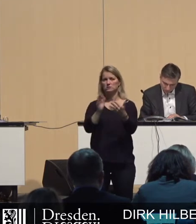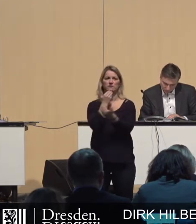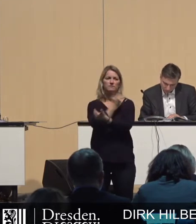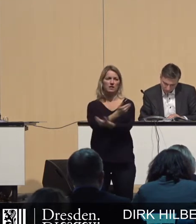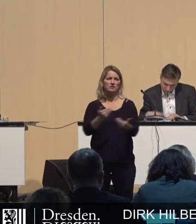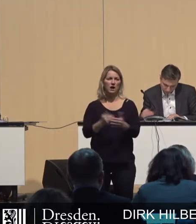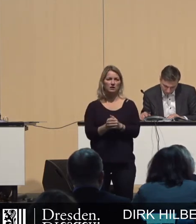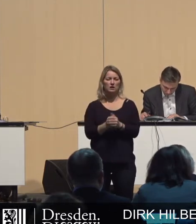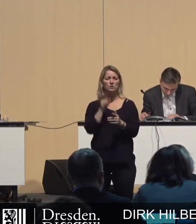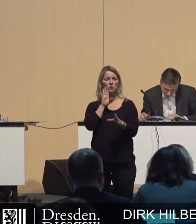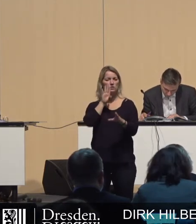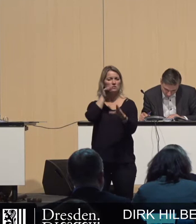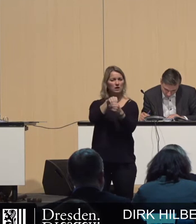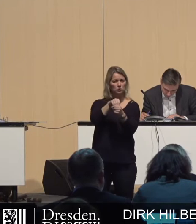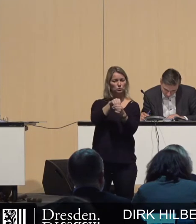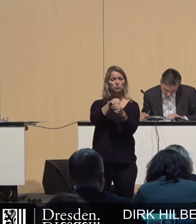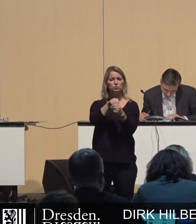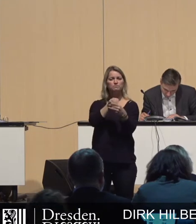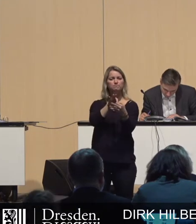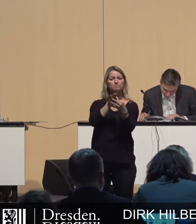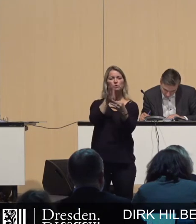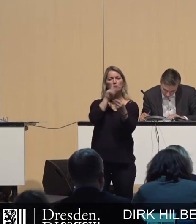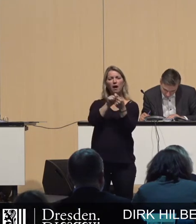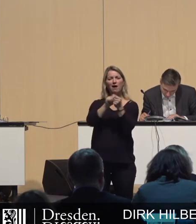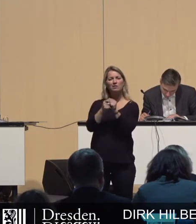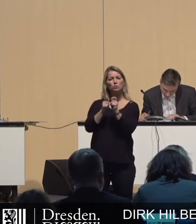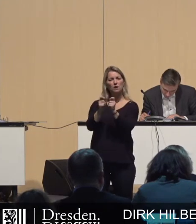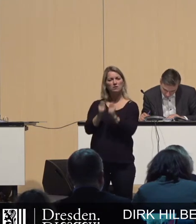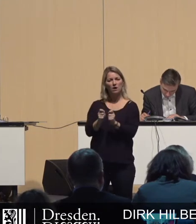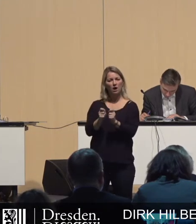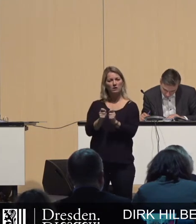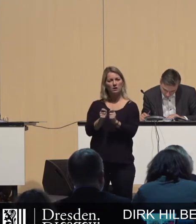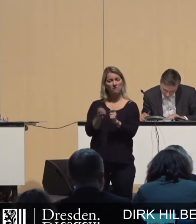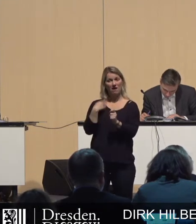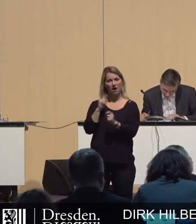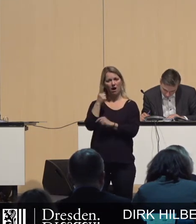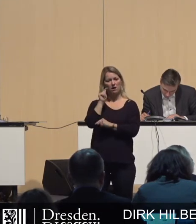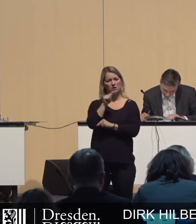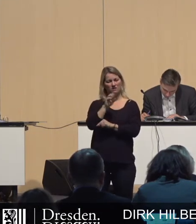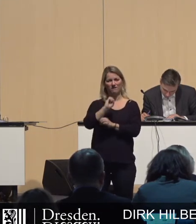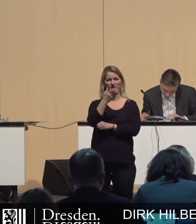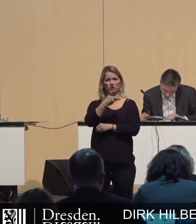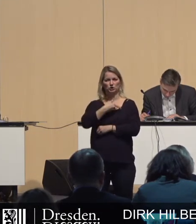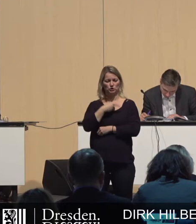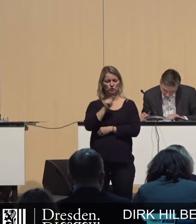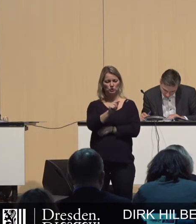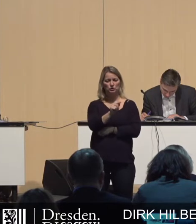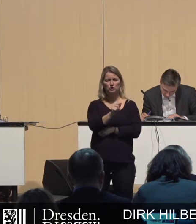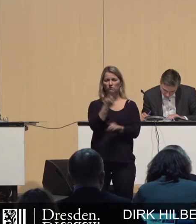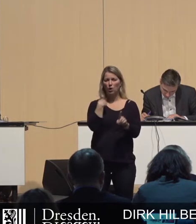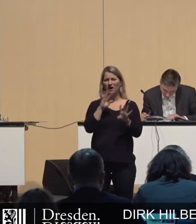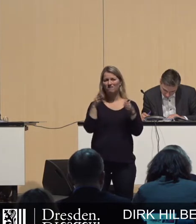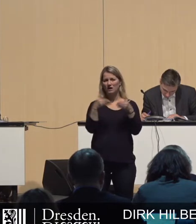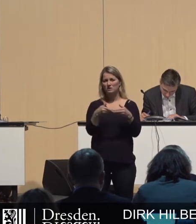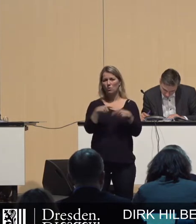einen kleinen Satz zu den Änderungsanträgen, zumindest zu einem, der ja ganz frisch uns erreicht hat, von Fraktion